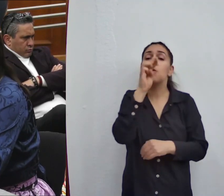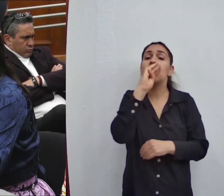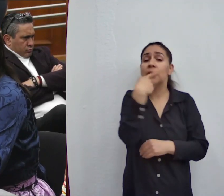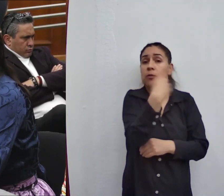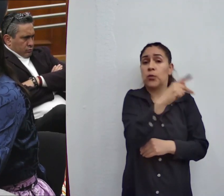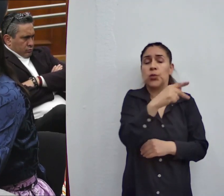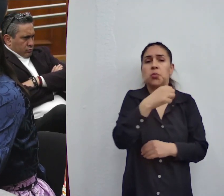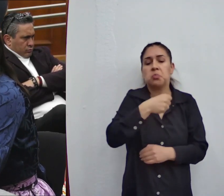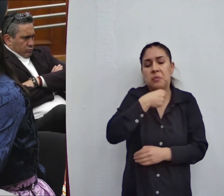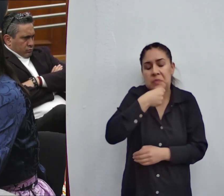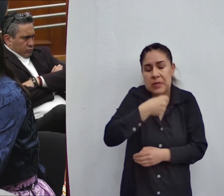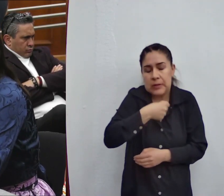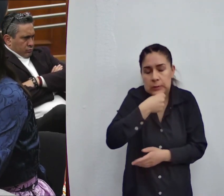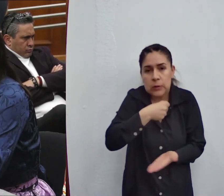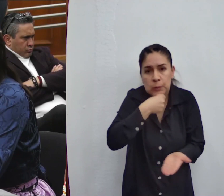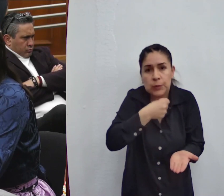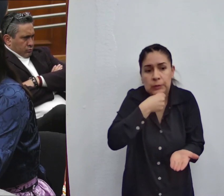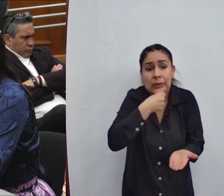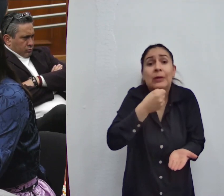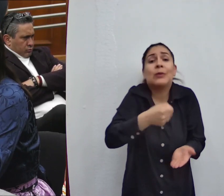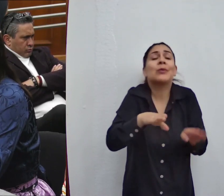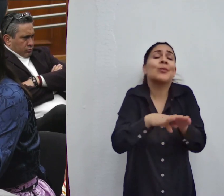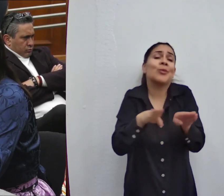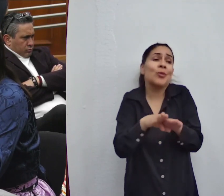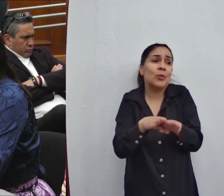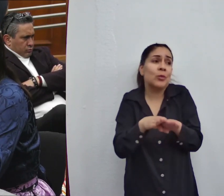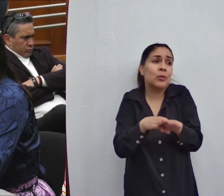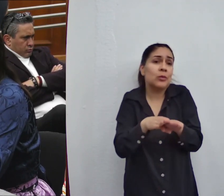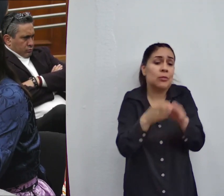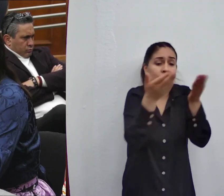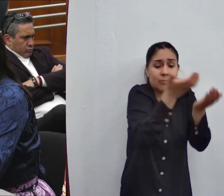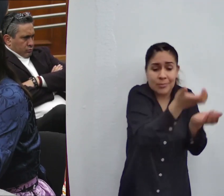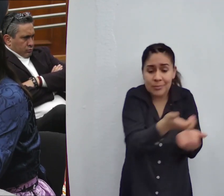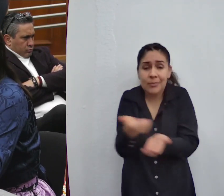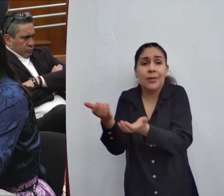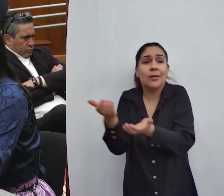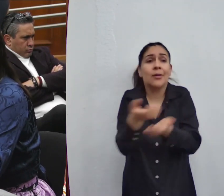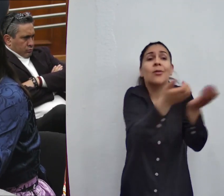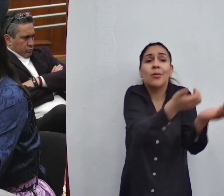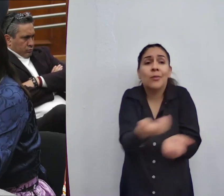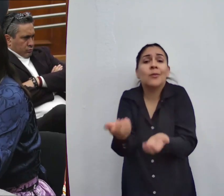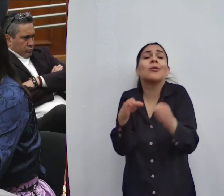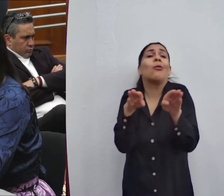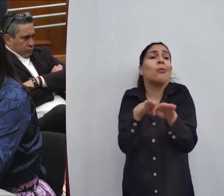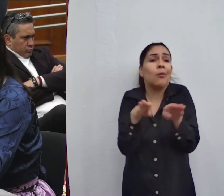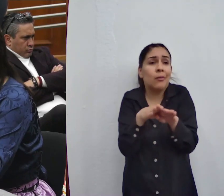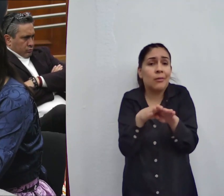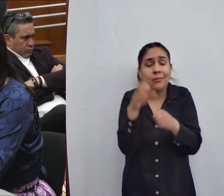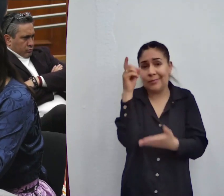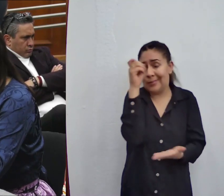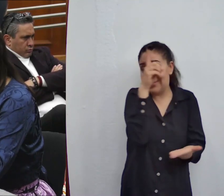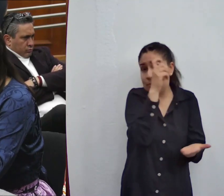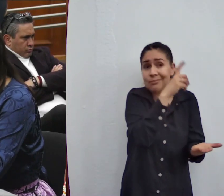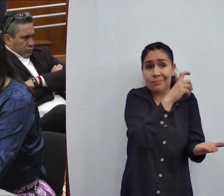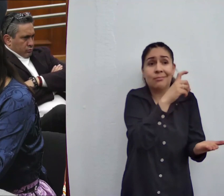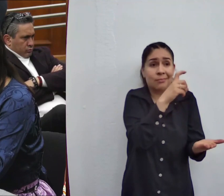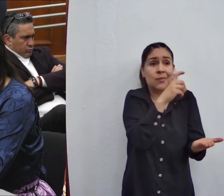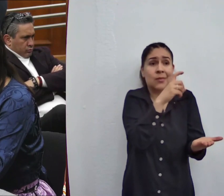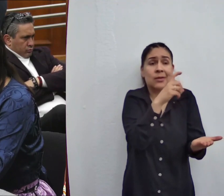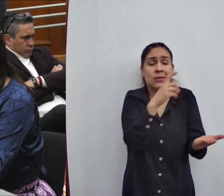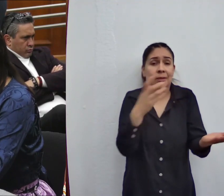etcétera. Se me hace muy poco tiempo de manera trimestral para realizar esa evaluación. Yo creo que